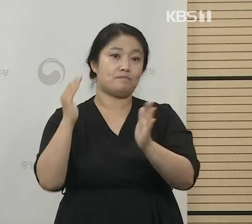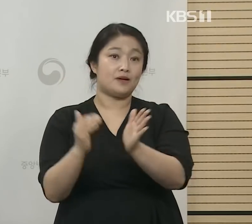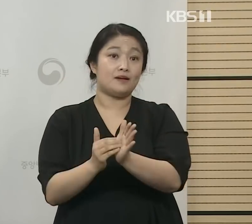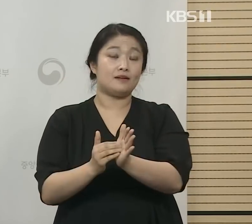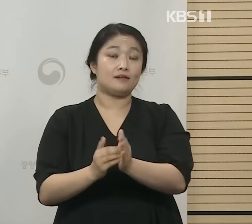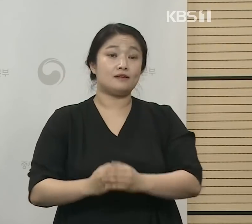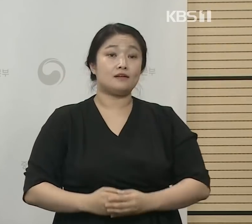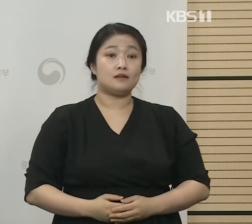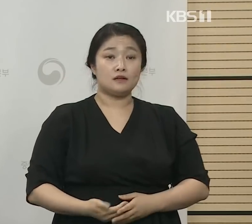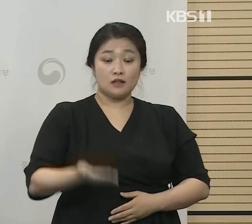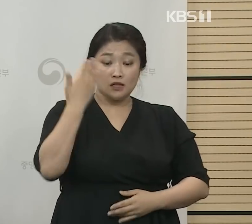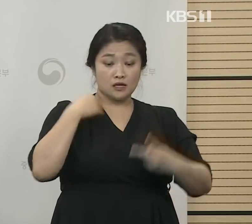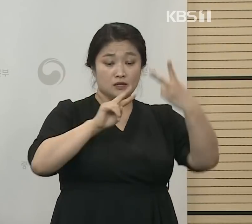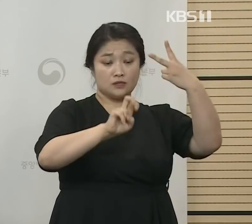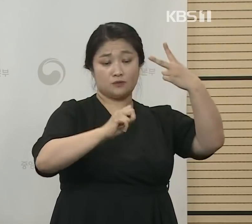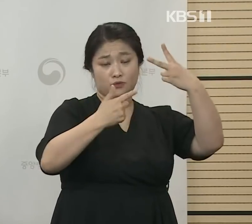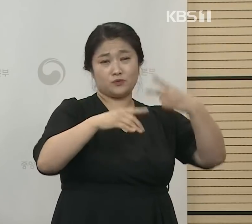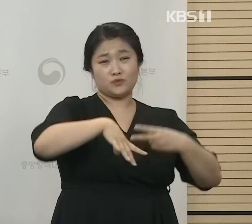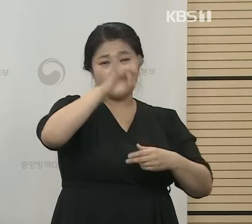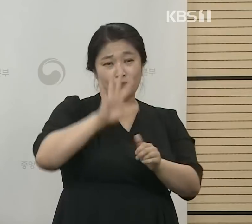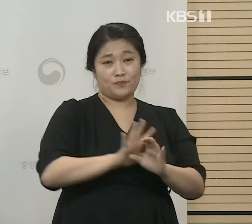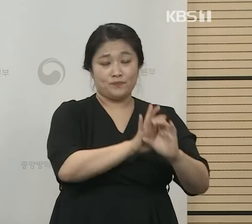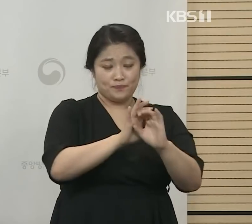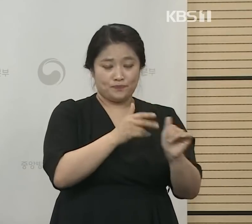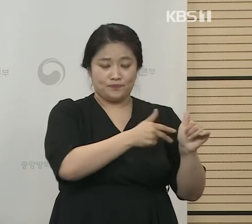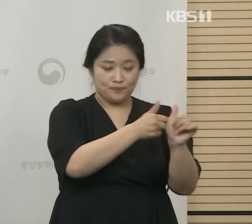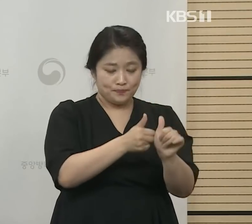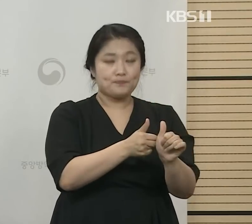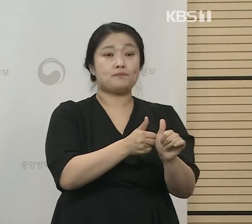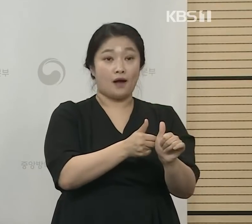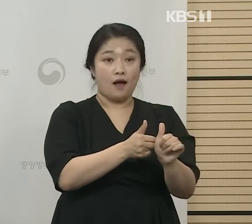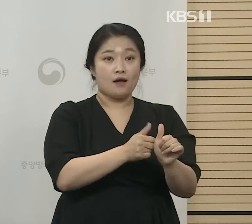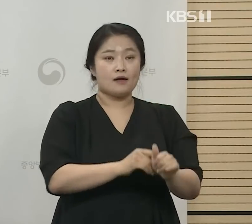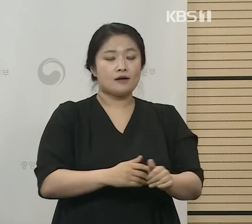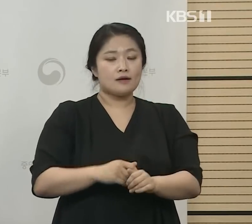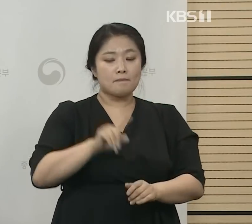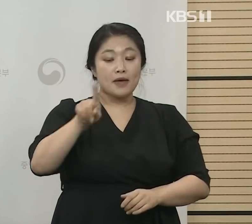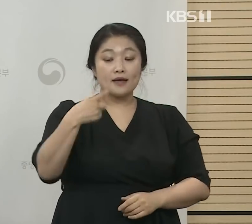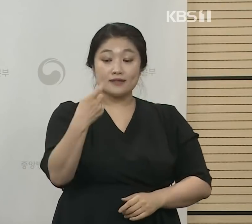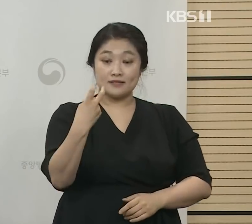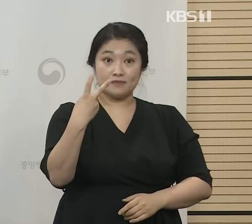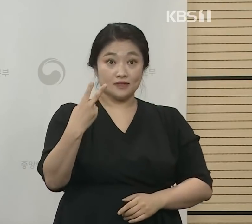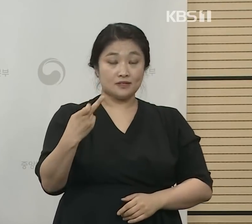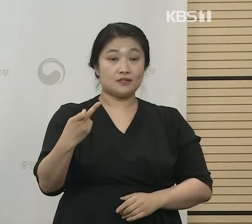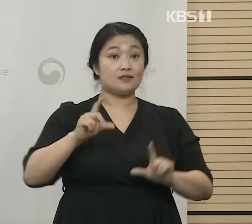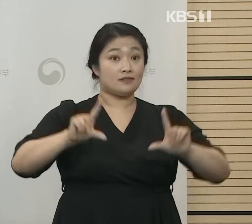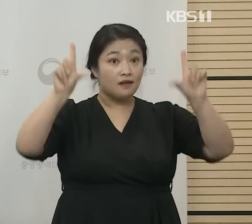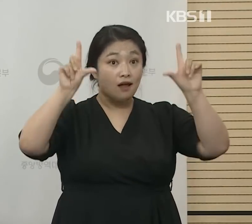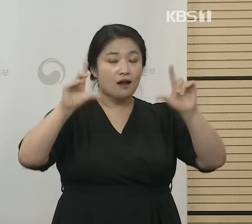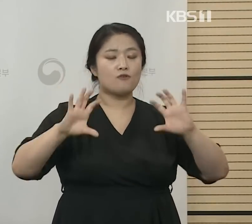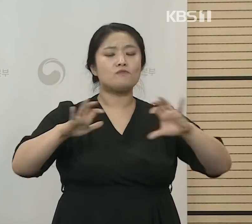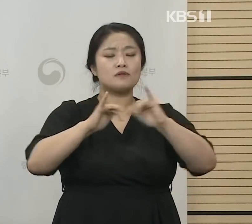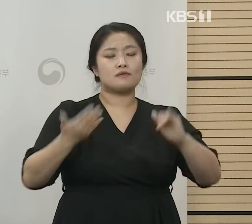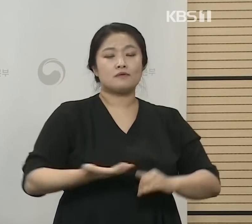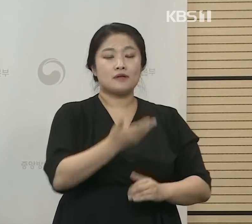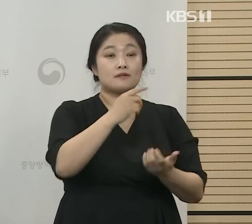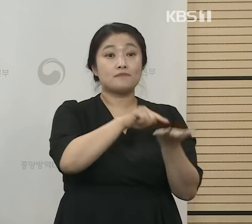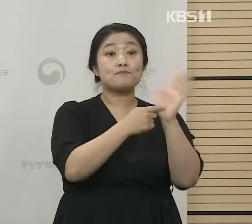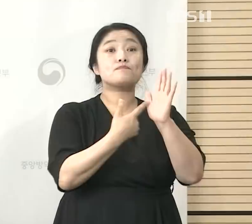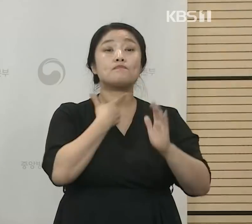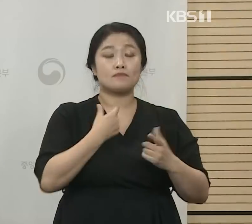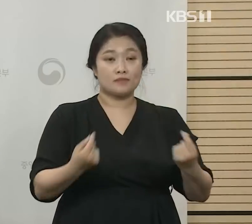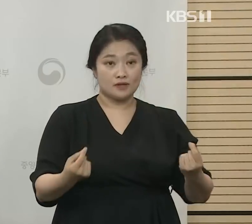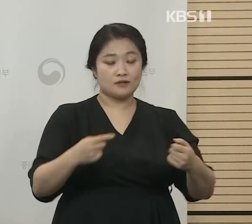넘었습니다. 지난 2월 26일 예방접종을 시작하고 112일째 국민들께 말씀드렸던